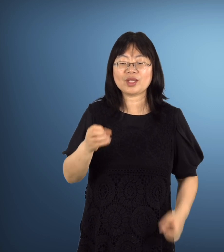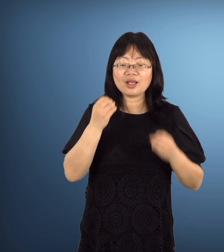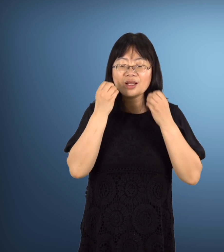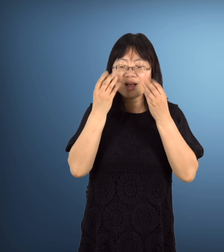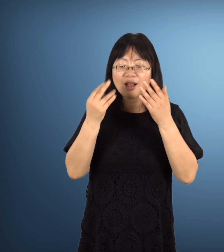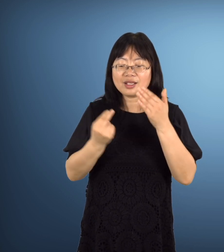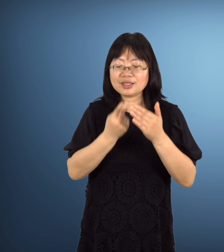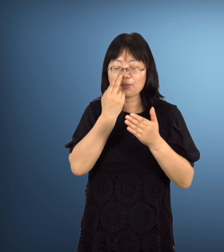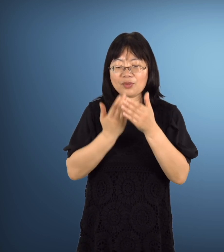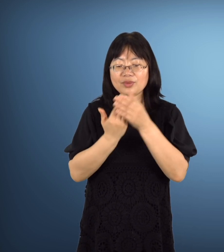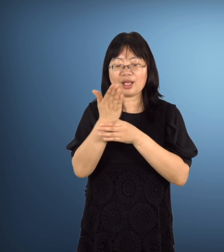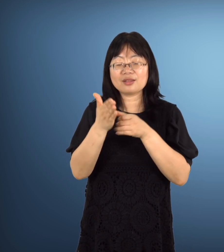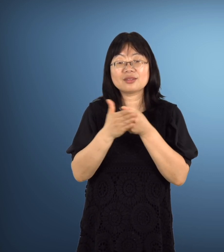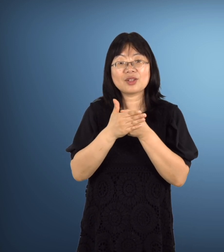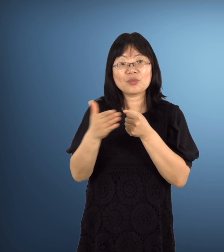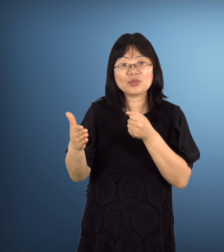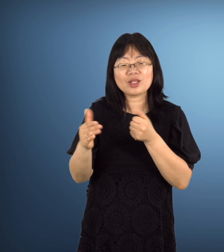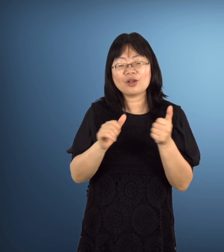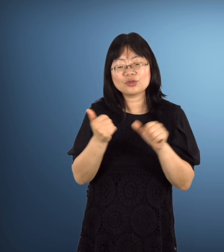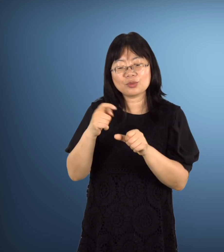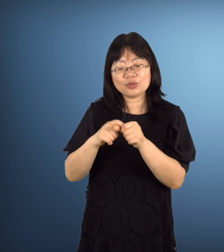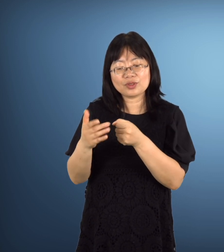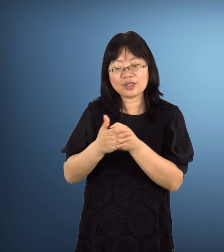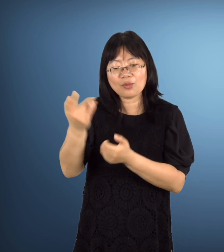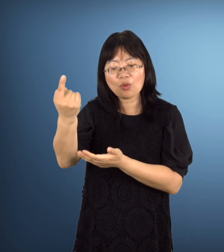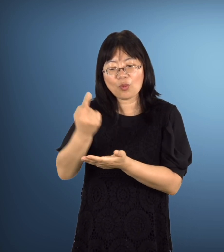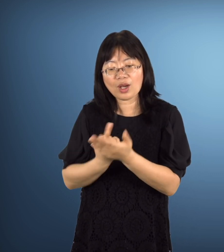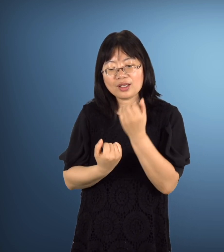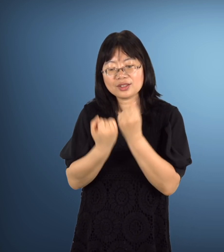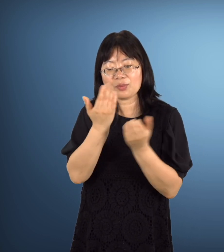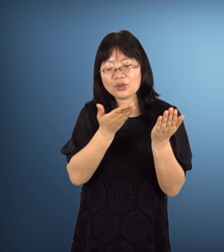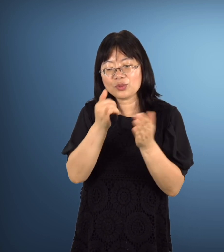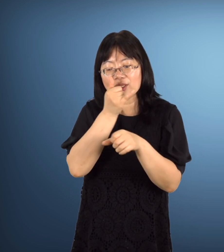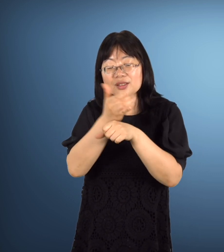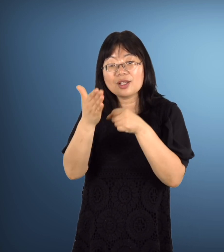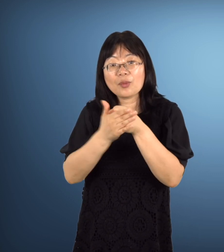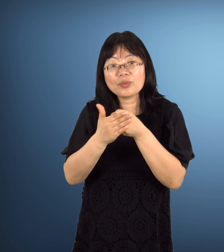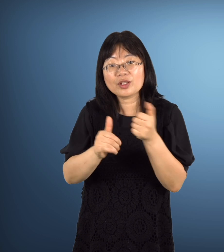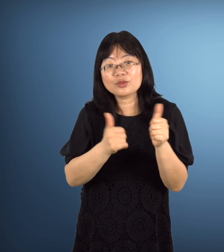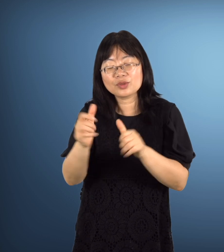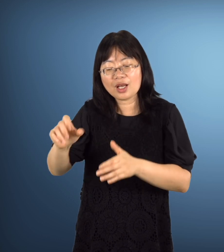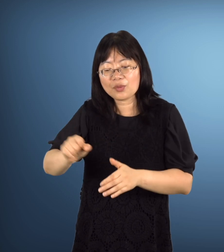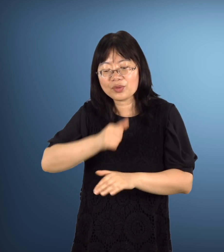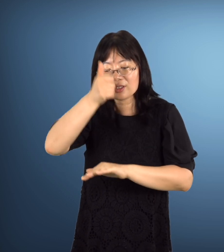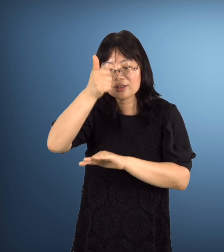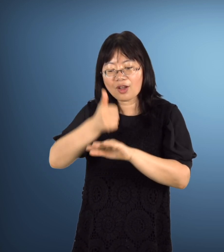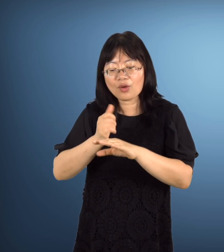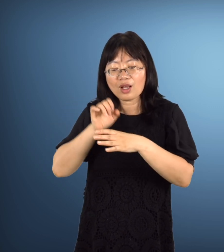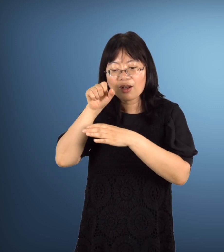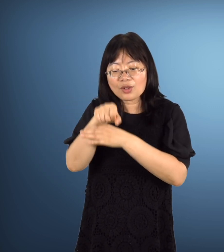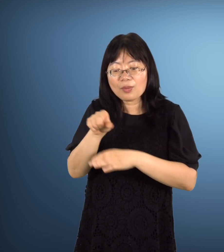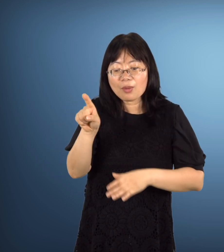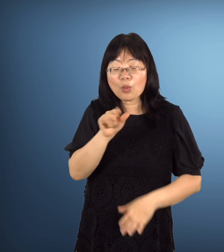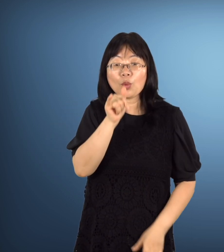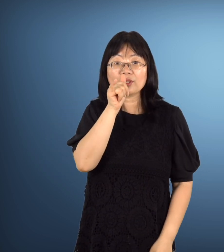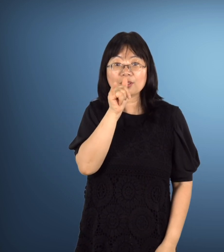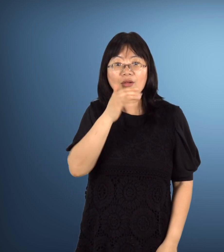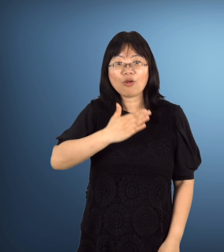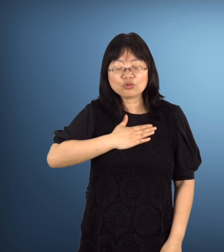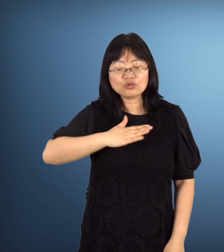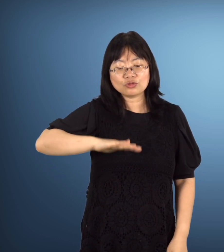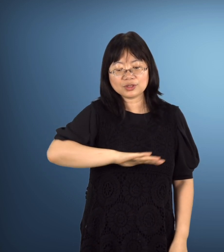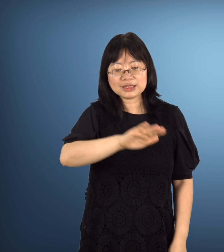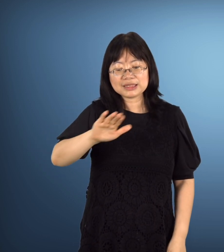새로운 생명이 나기 때문에 죽으러 왔다는 것을 설명하면서 그 죽음이 갖는 결과와 열매가 뭐예요?